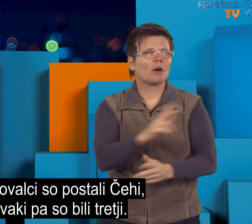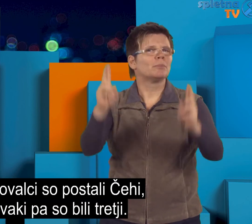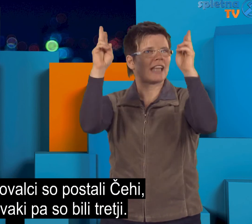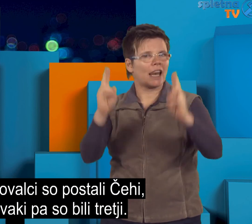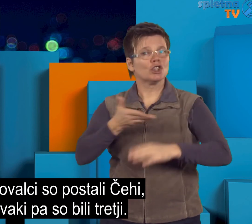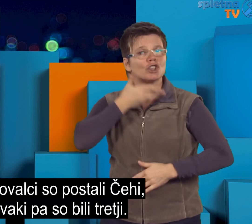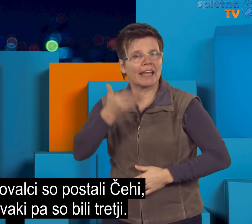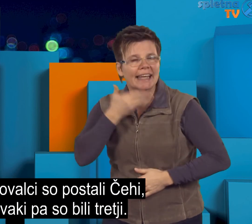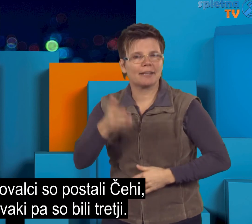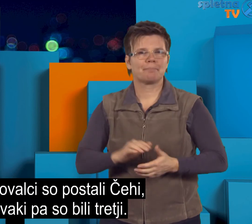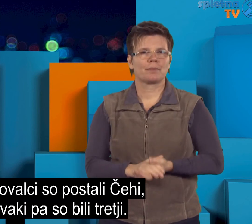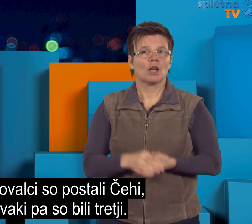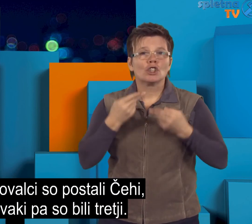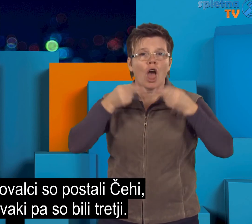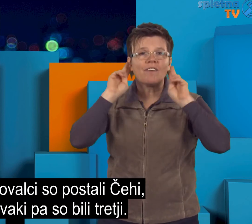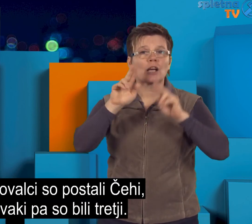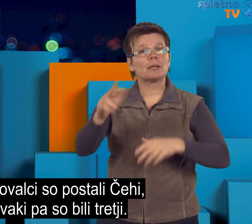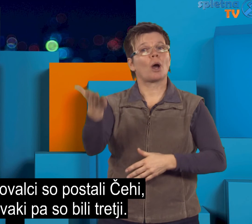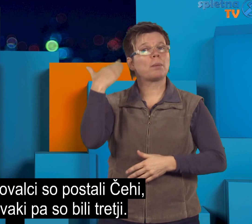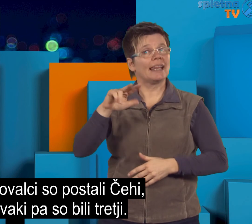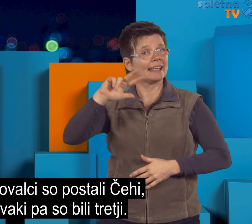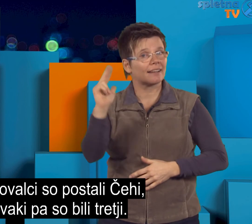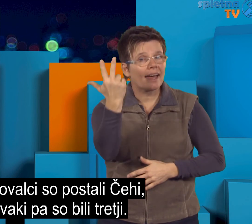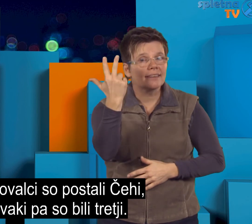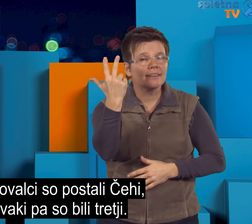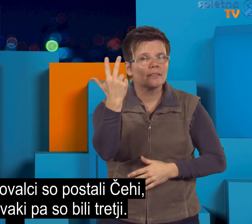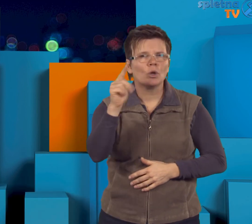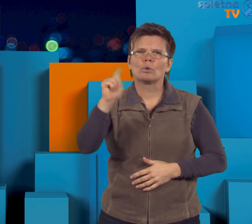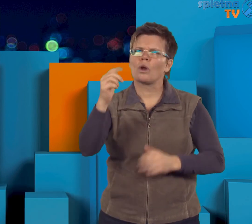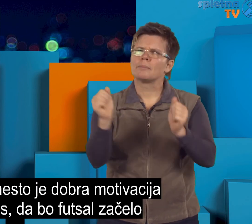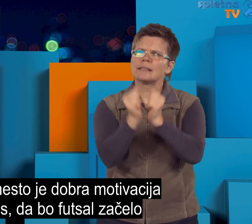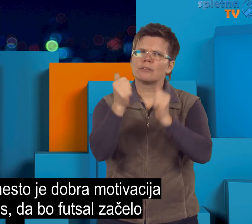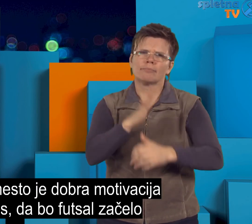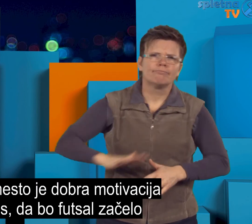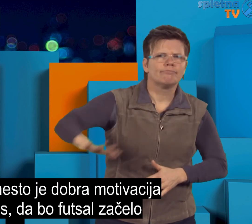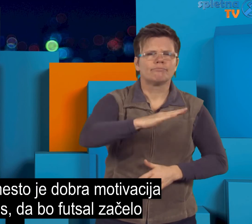Zmagovalci so bili Čehi, Slovaki pa so bili tretji. Drugo mesto je dobra